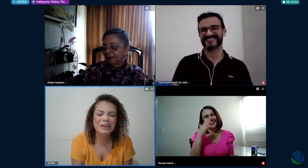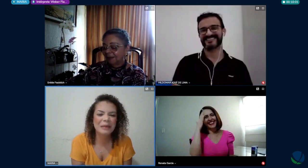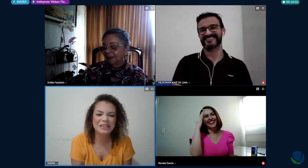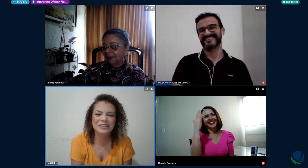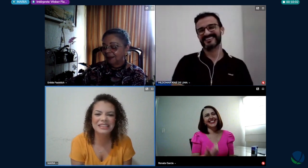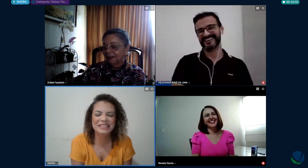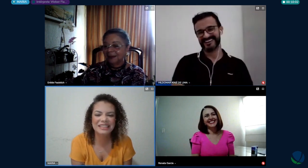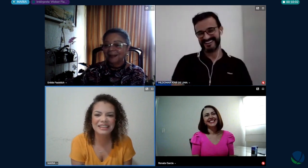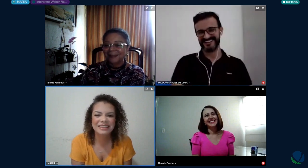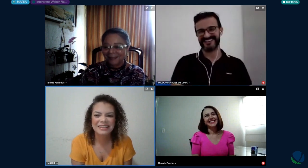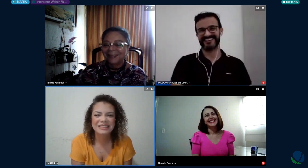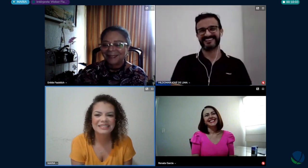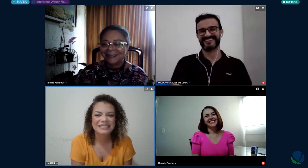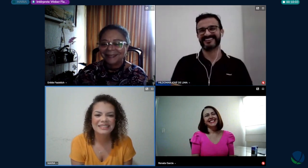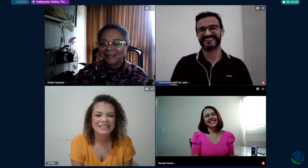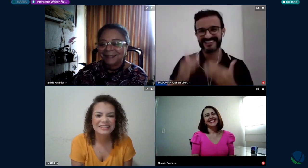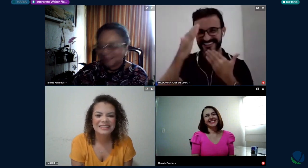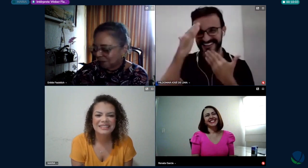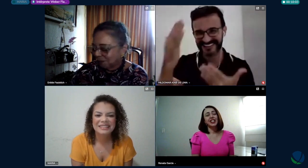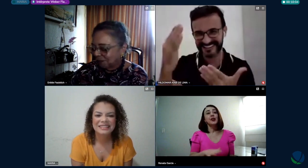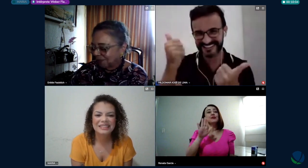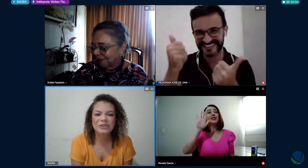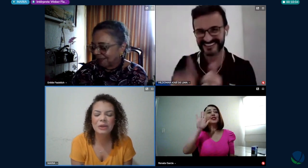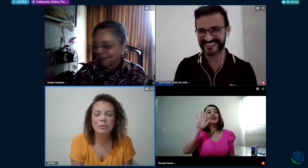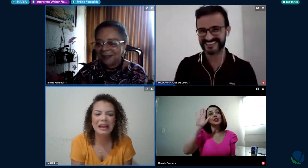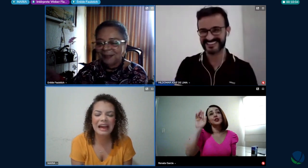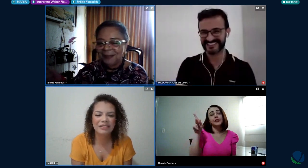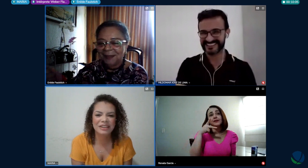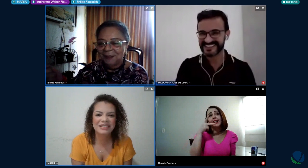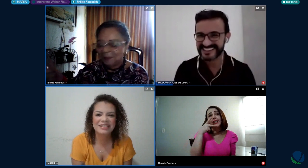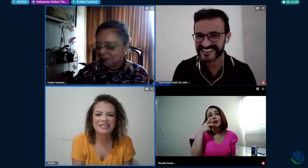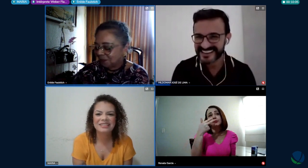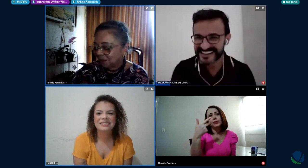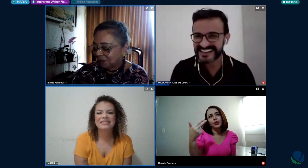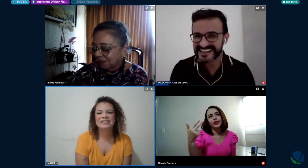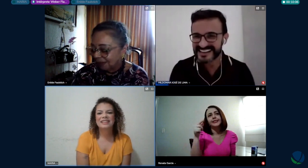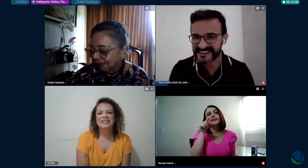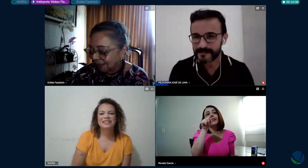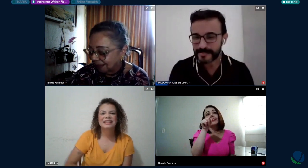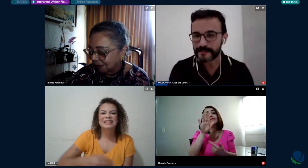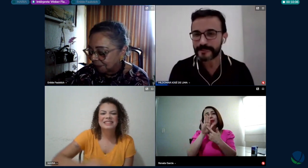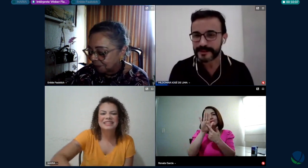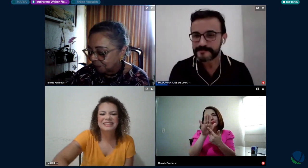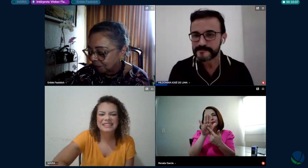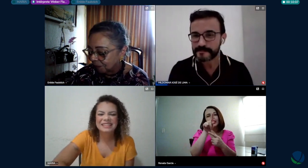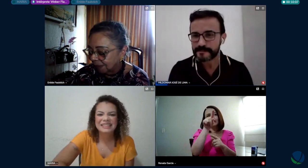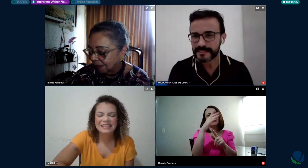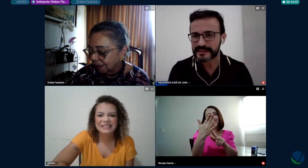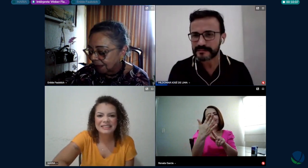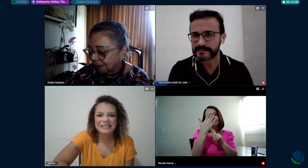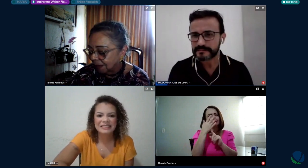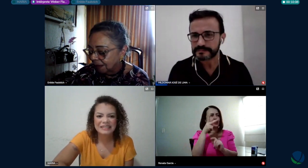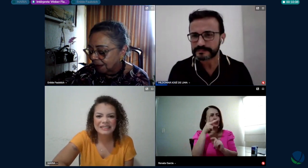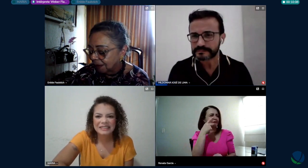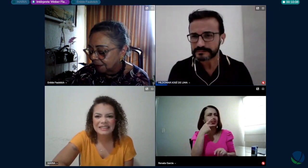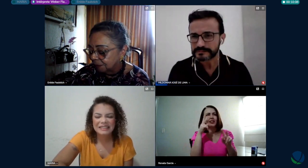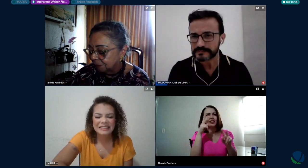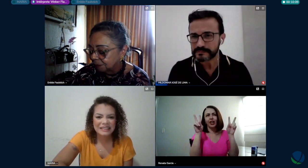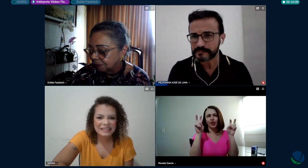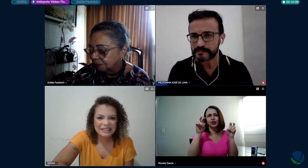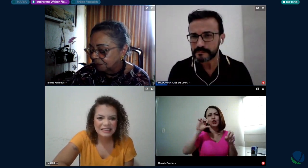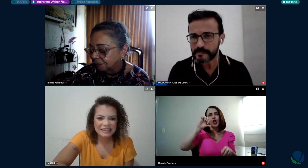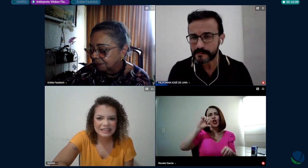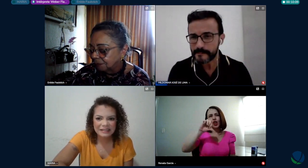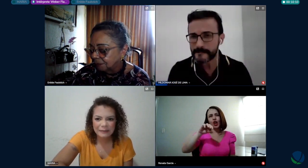Não tenho mais o que dizer. Muito obrigada. Não tenho palavras. Queria falar uma coisa. Você